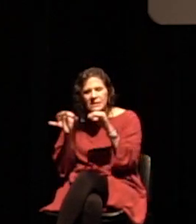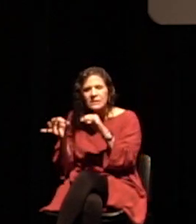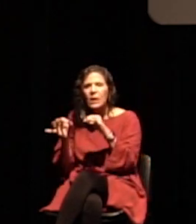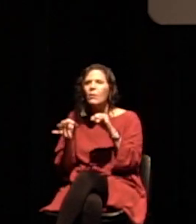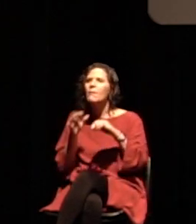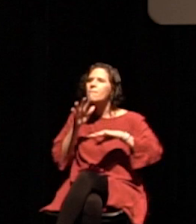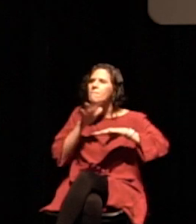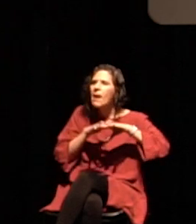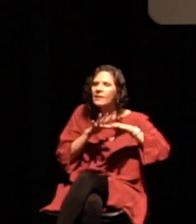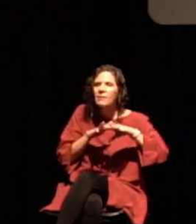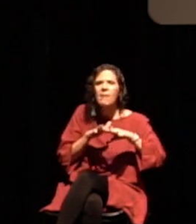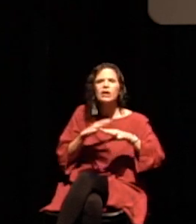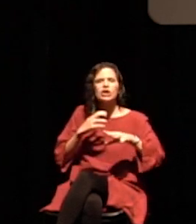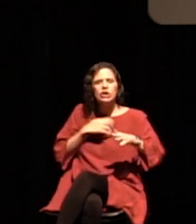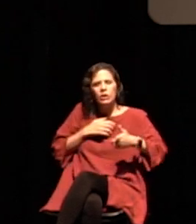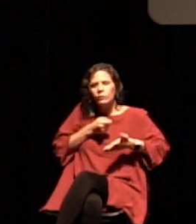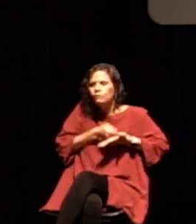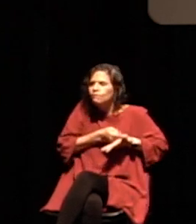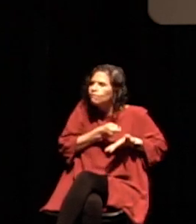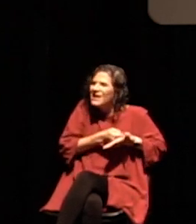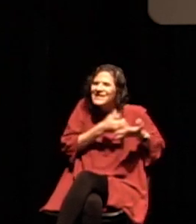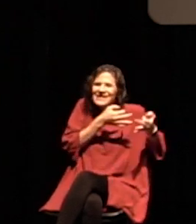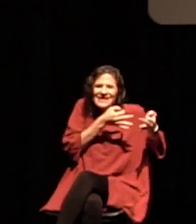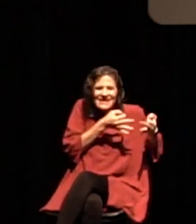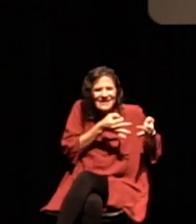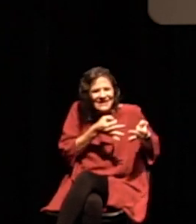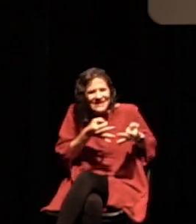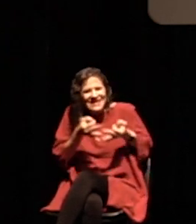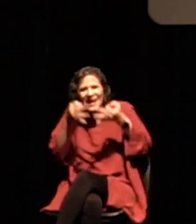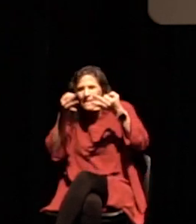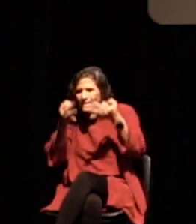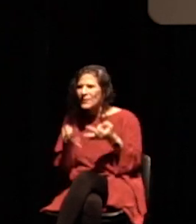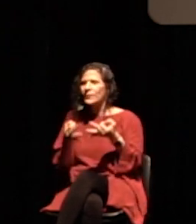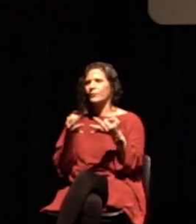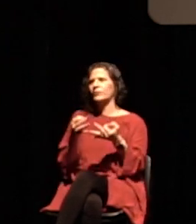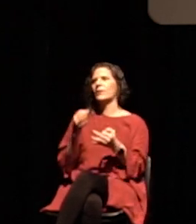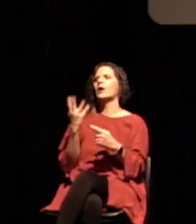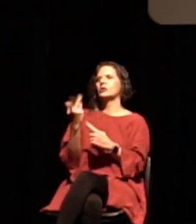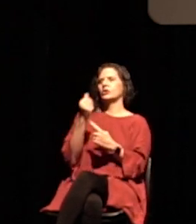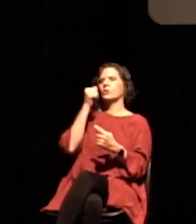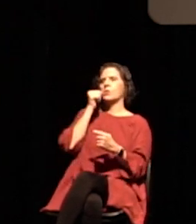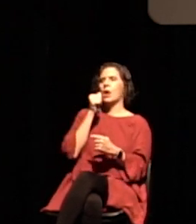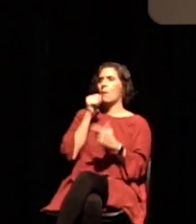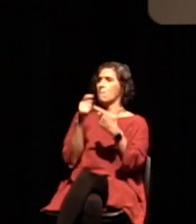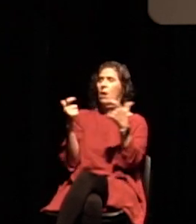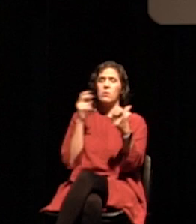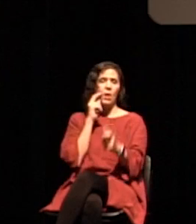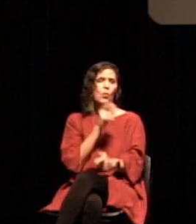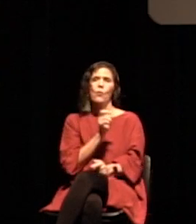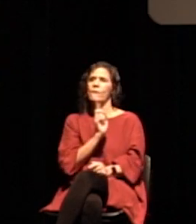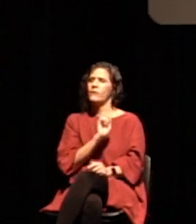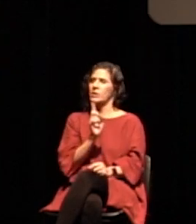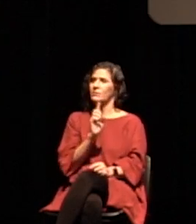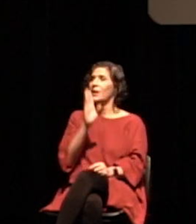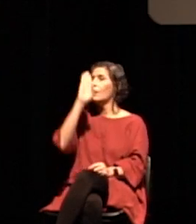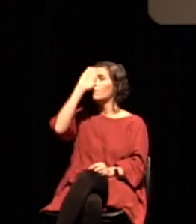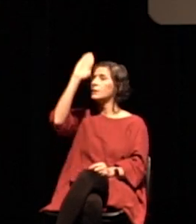matemática, esse rigor no trabalho de uma artista mulher, sobretudo quando o